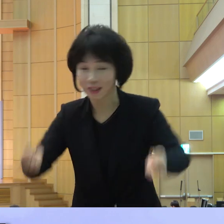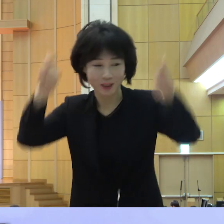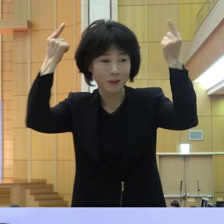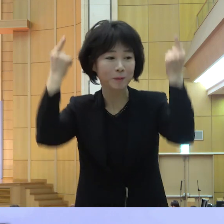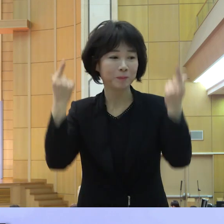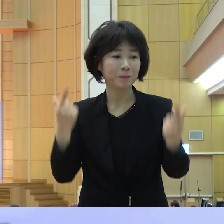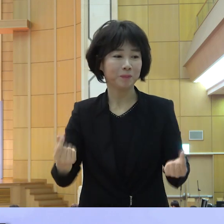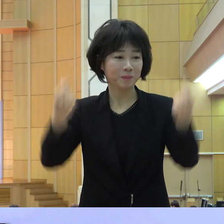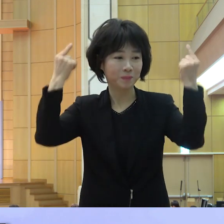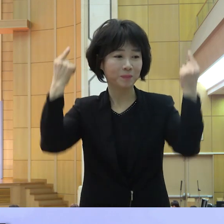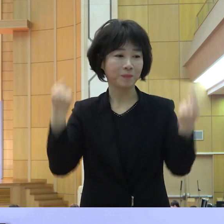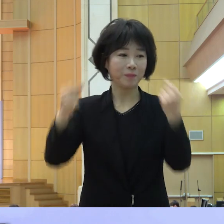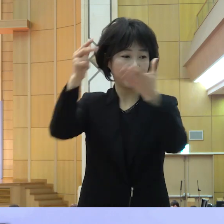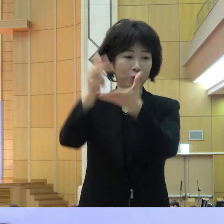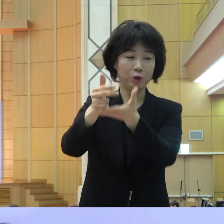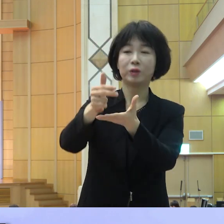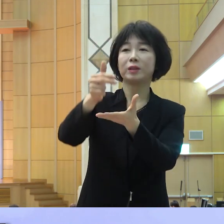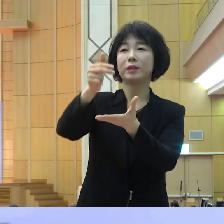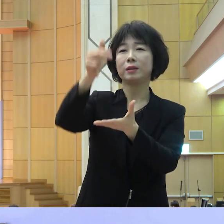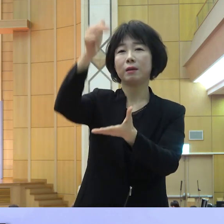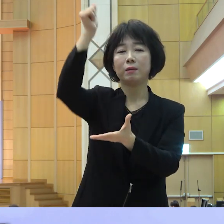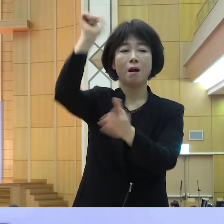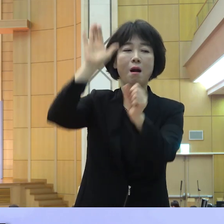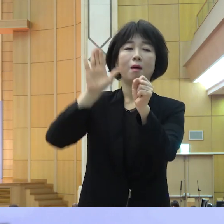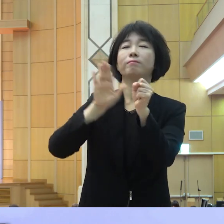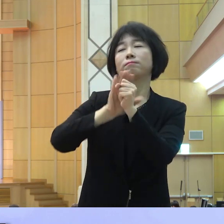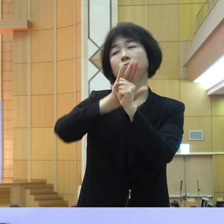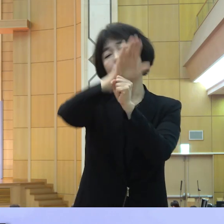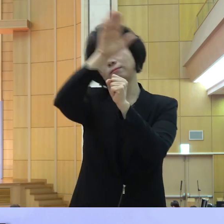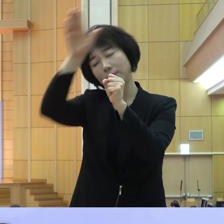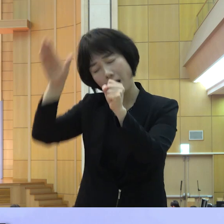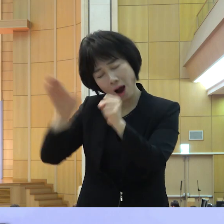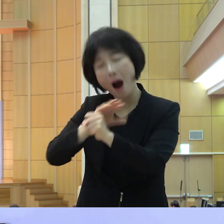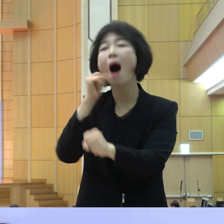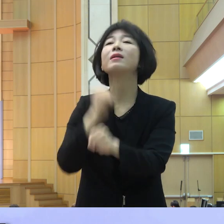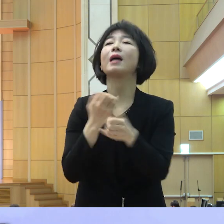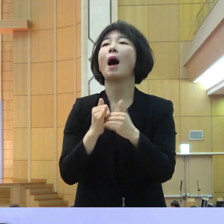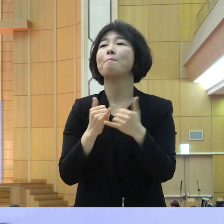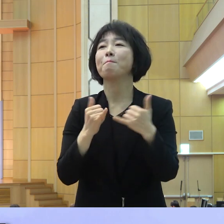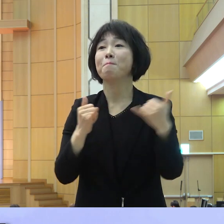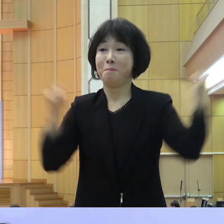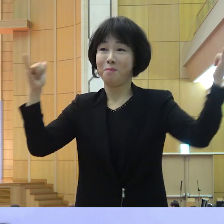독수리같이 주를 사랑하는 자 올라가